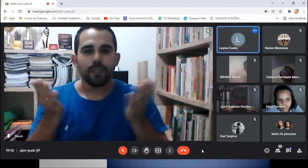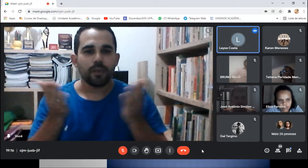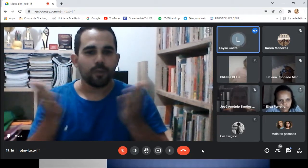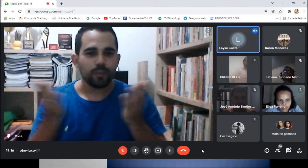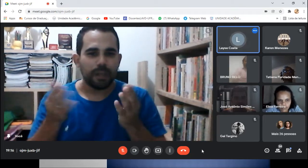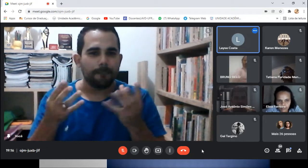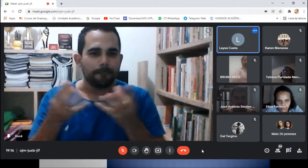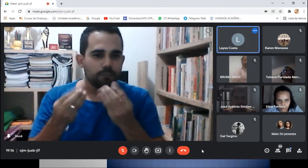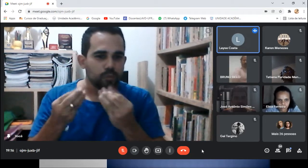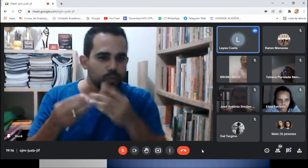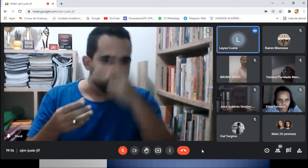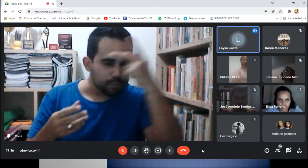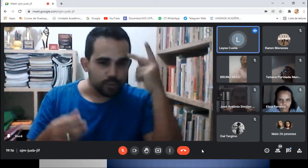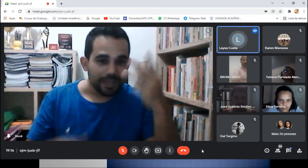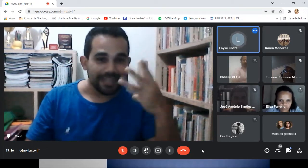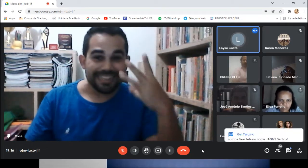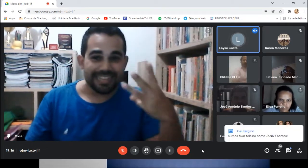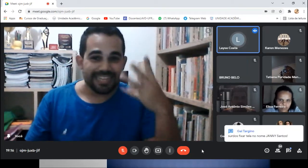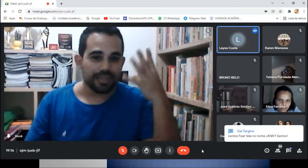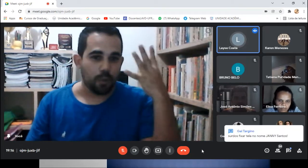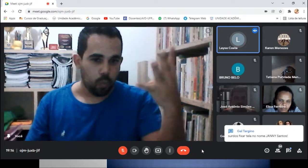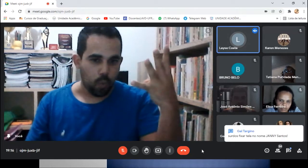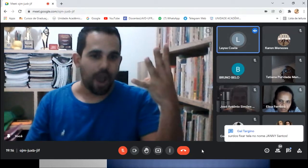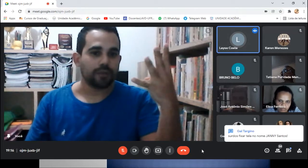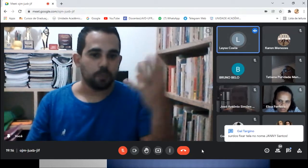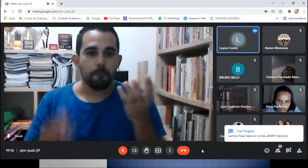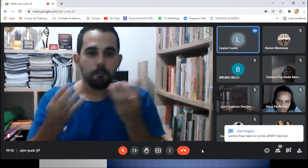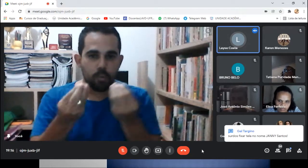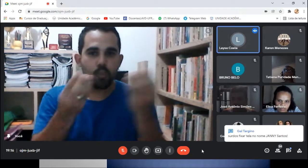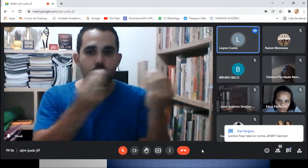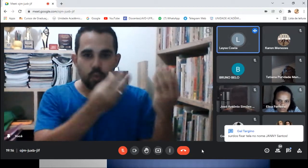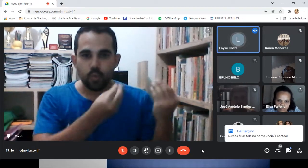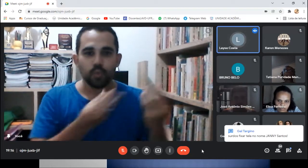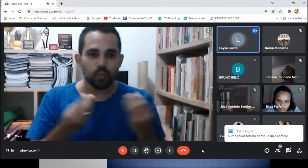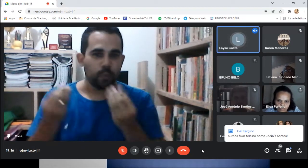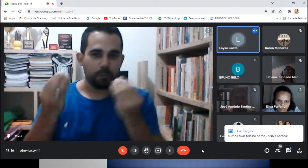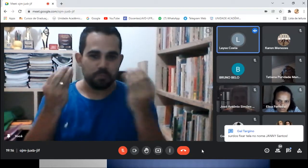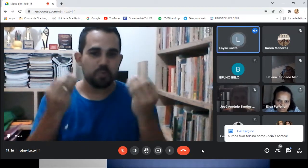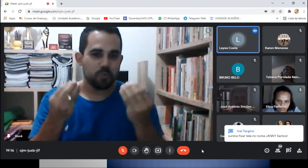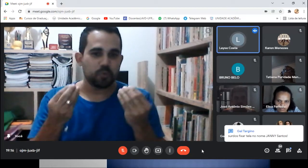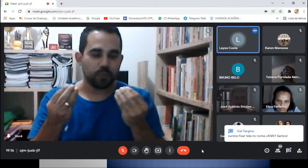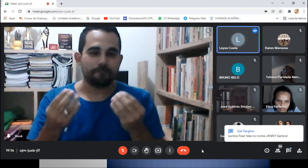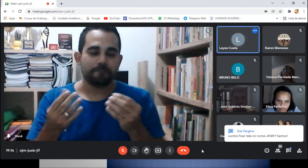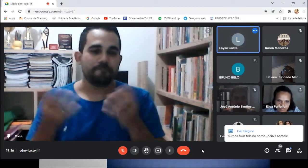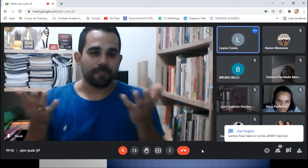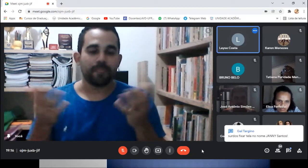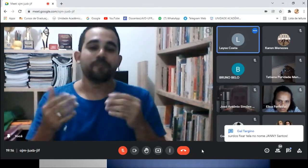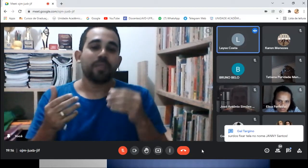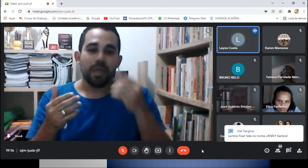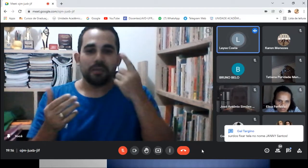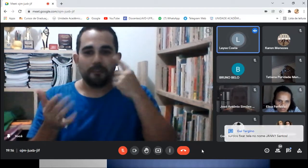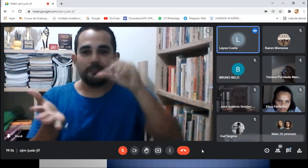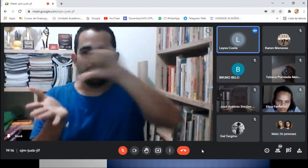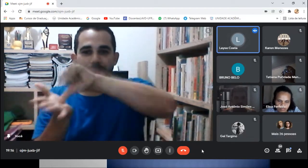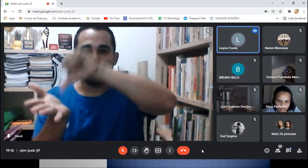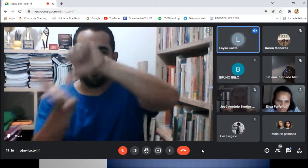Ok. Agora, né, eu tô vendo aqui tem muitos alunos, 34 alunos, né? Muitos aí na nossa